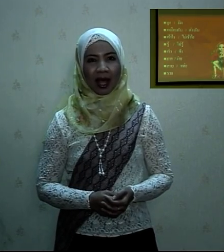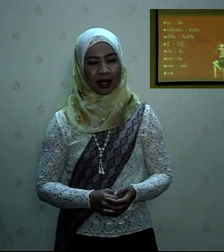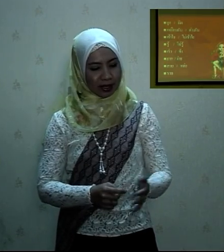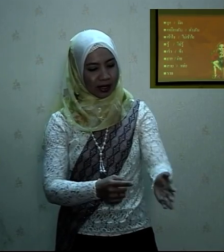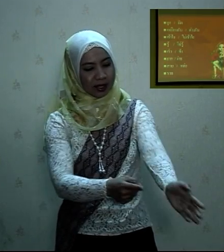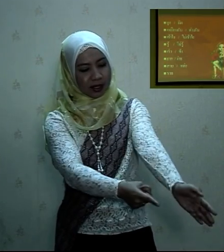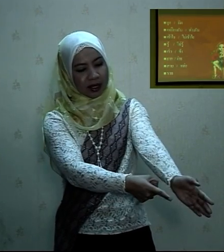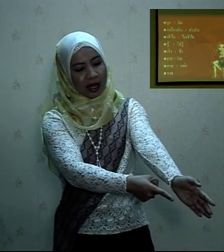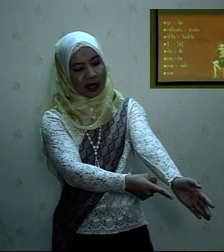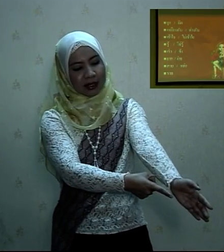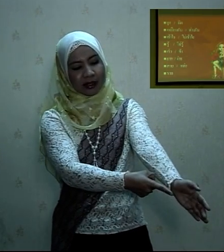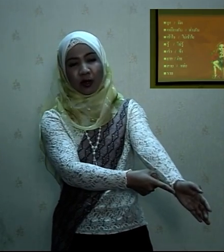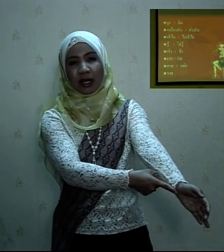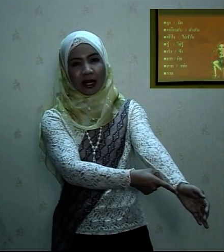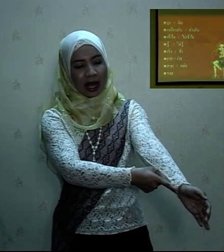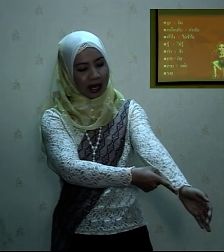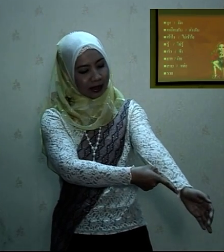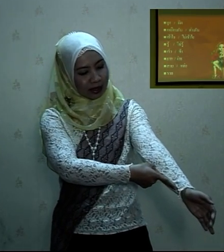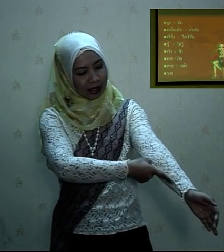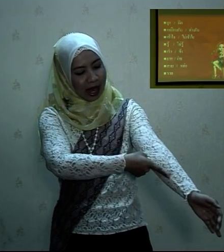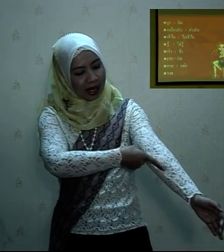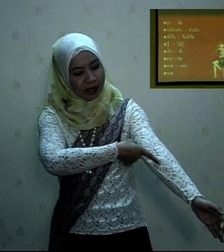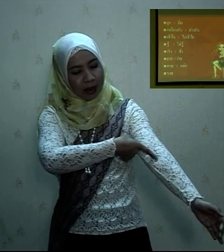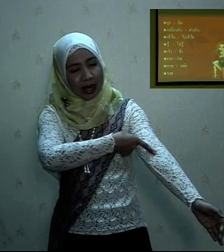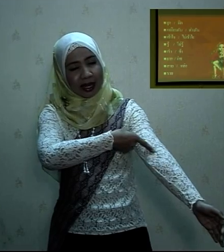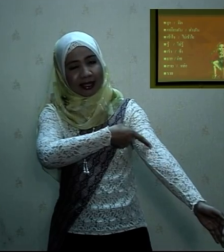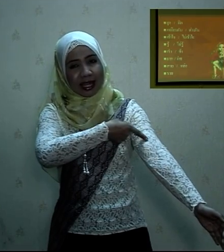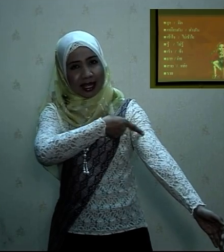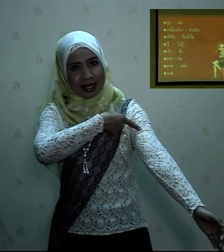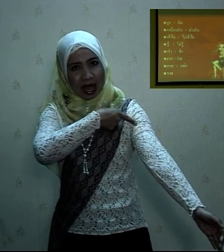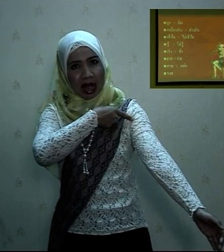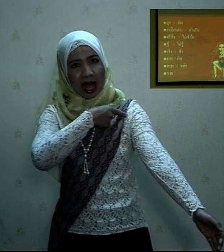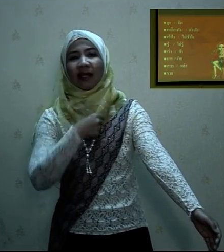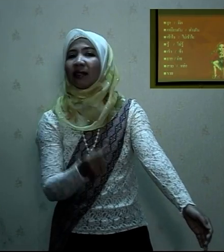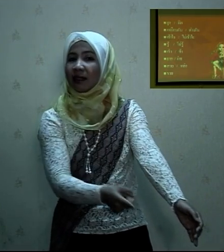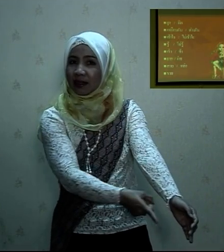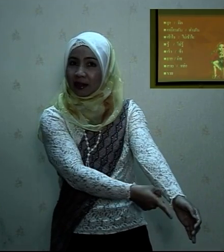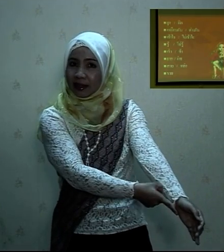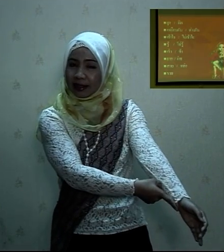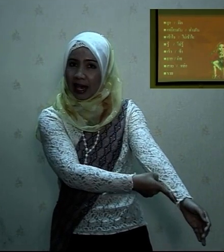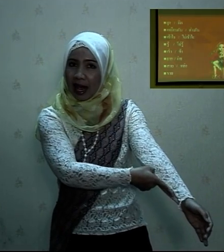ก็คือนิ้วชี้นะคะลากขึ้นมาในลักษณะที่ช้าช้า